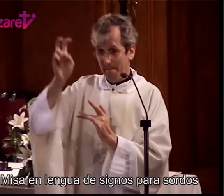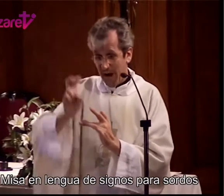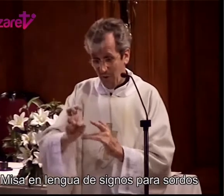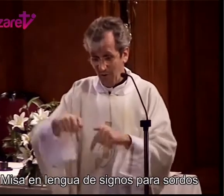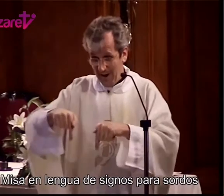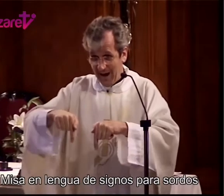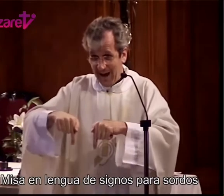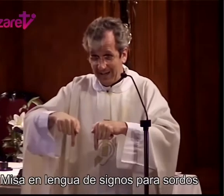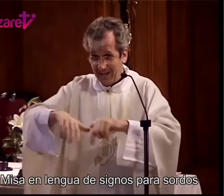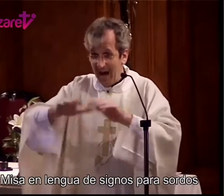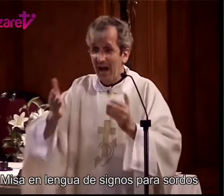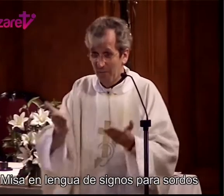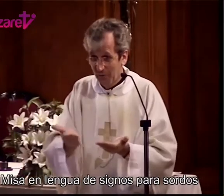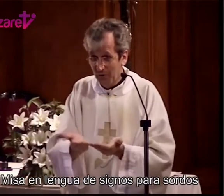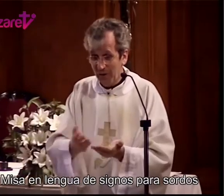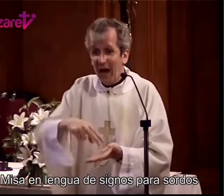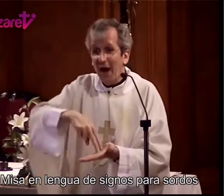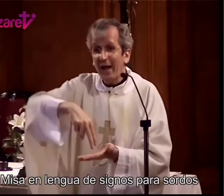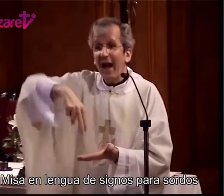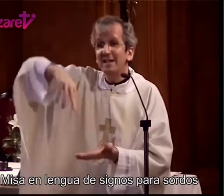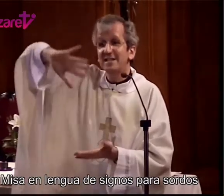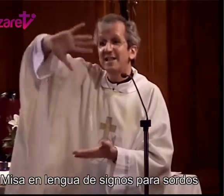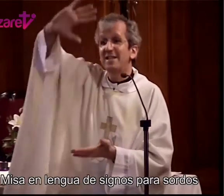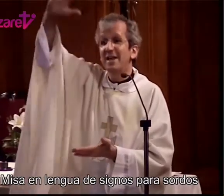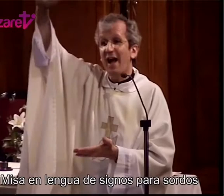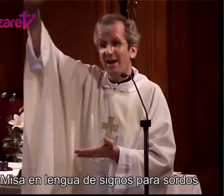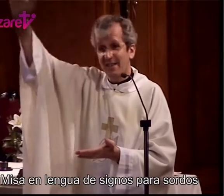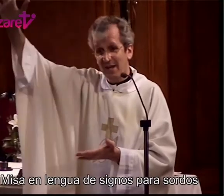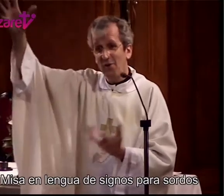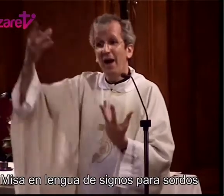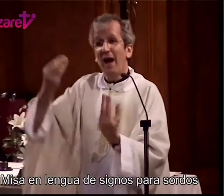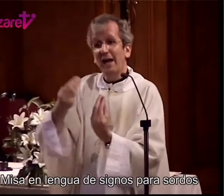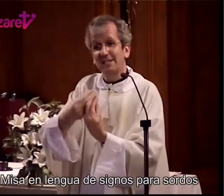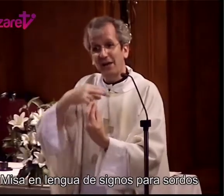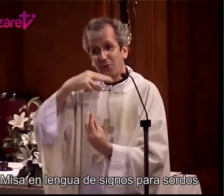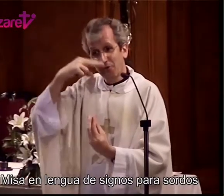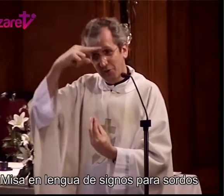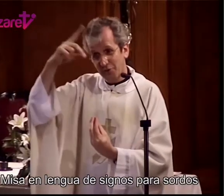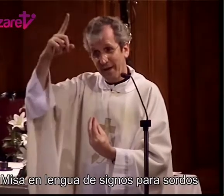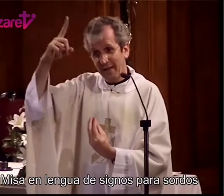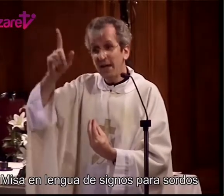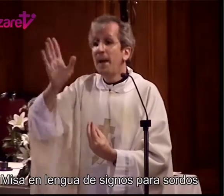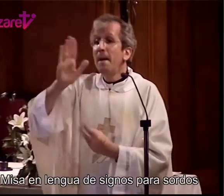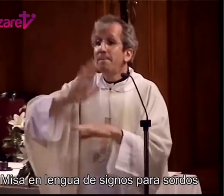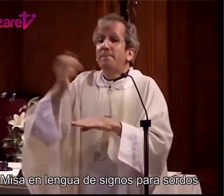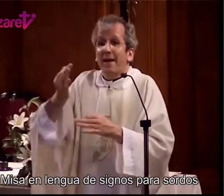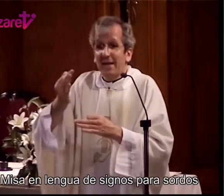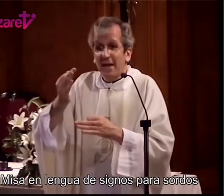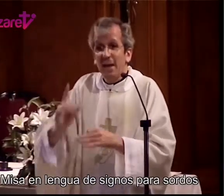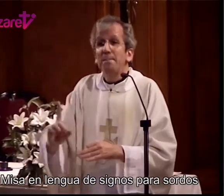bajó aquí al mundo, ahora asciende al cielo a estar con Dios Padre. ¿Para qué? Para que